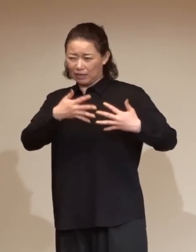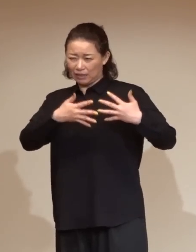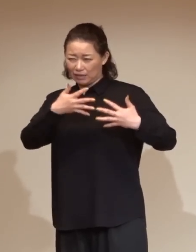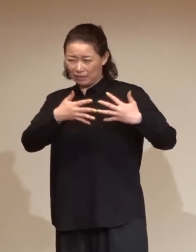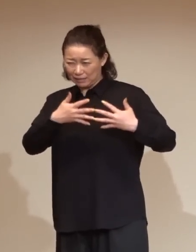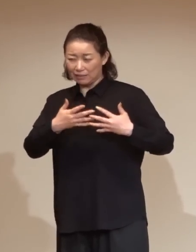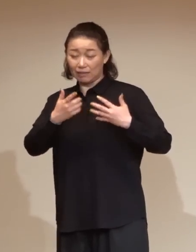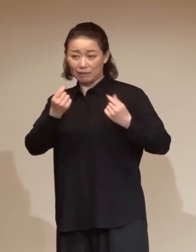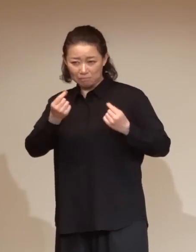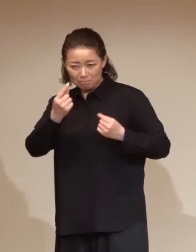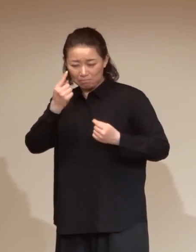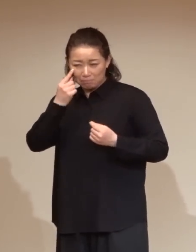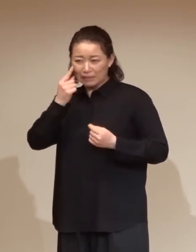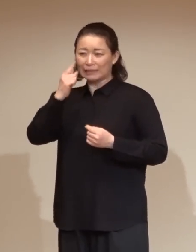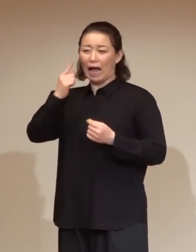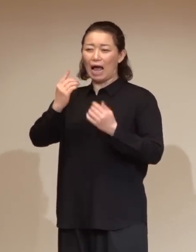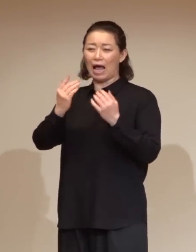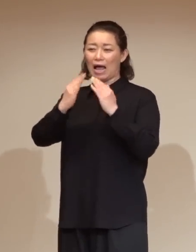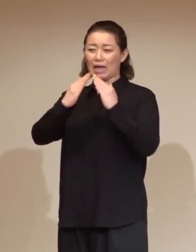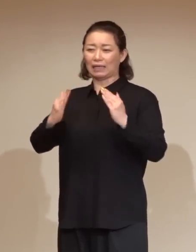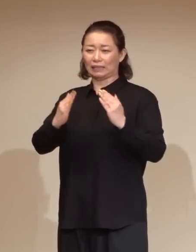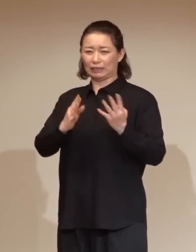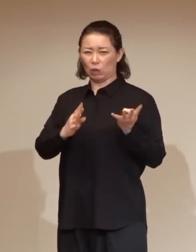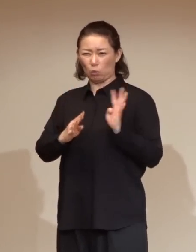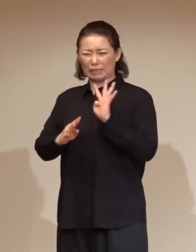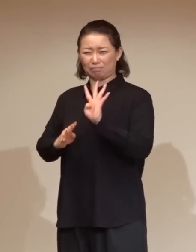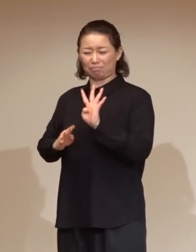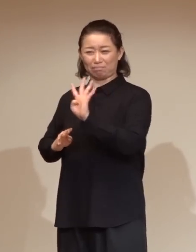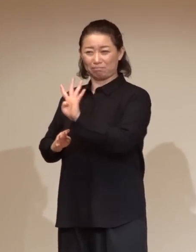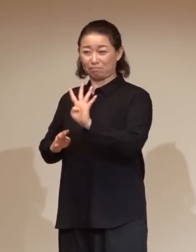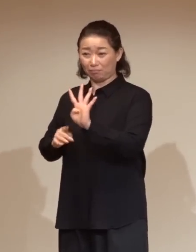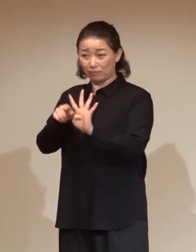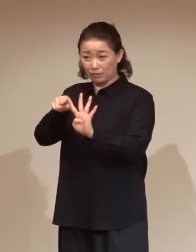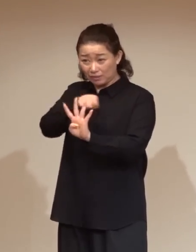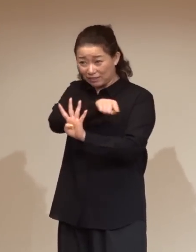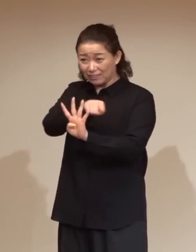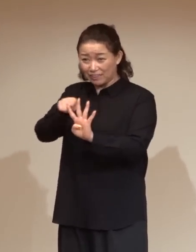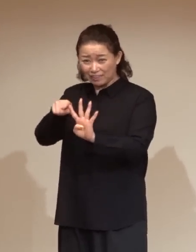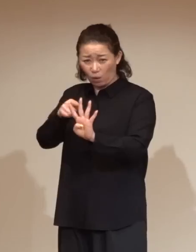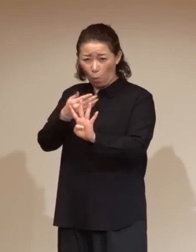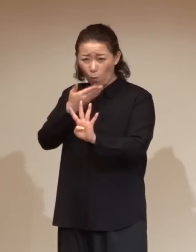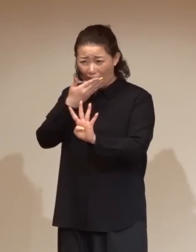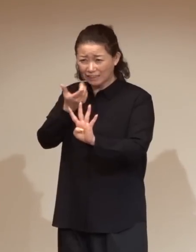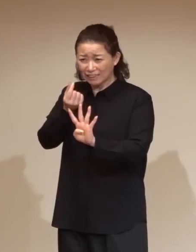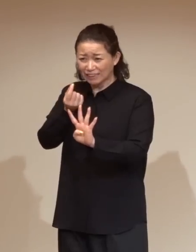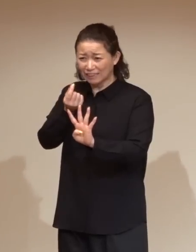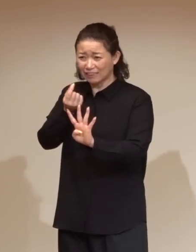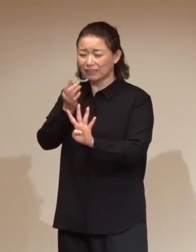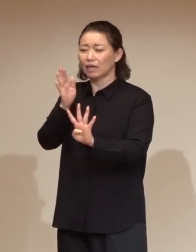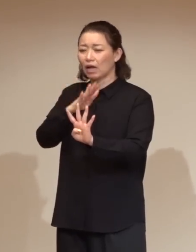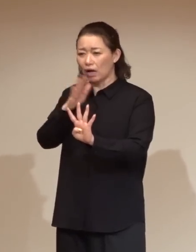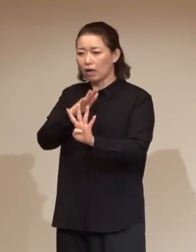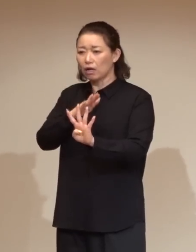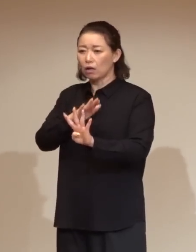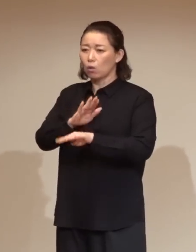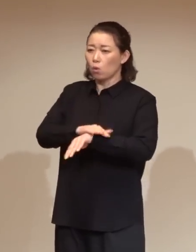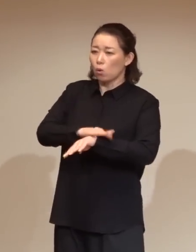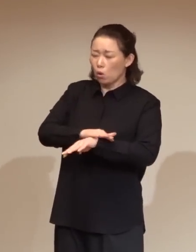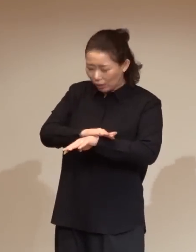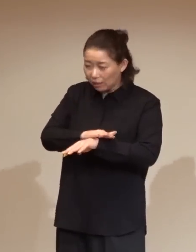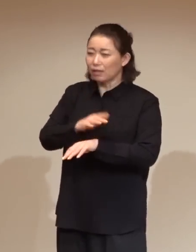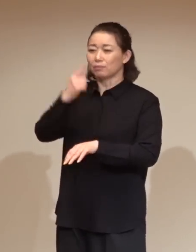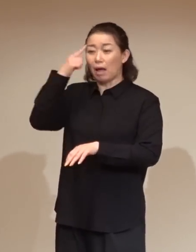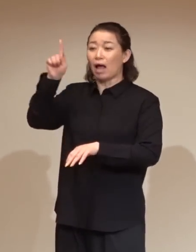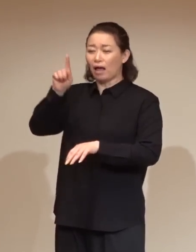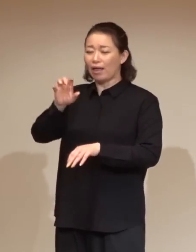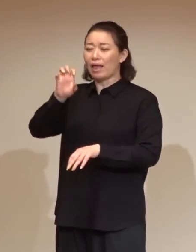その僕たちだけ4人だと怪しいじゃないですか。だからなんか友達に頼んだりとか、エキストラさん呼んでいていただいたりとか、そ